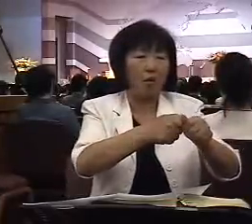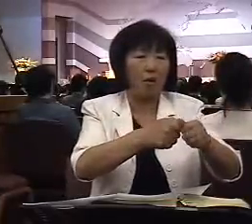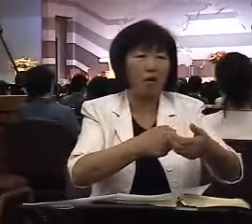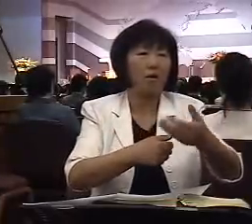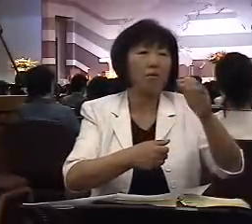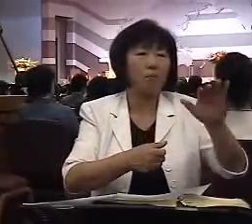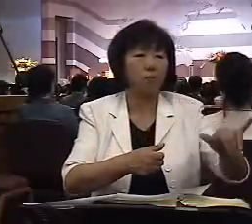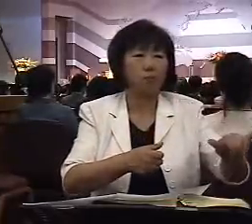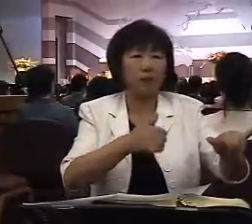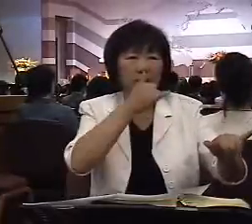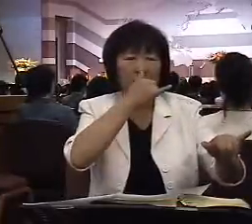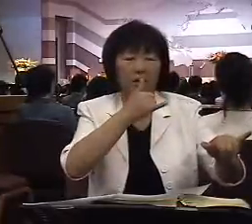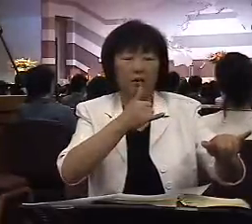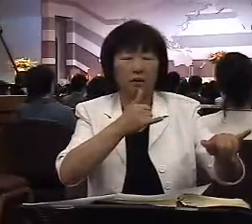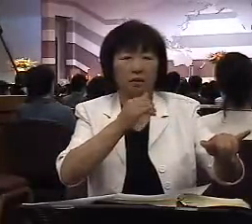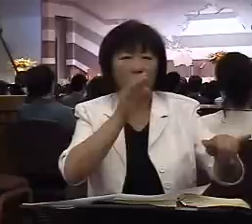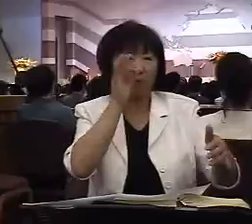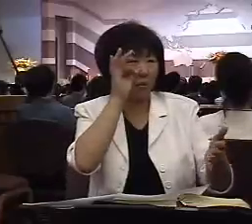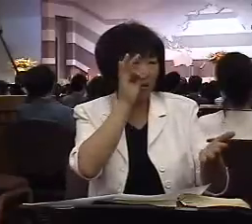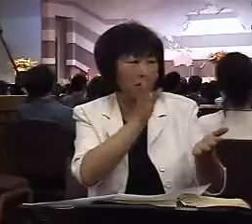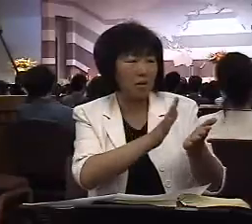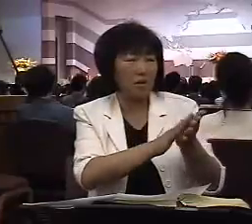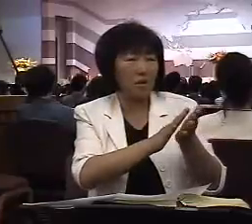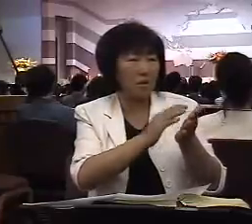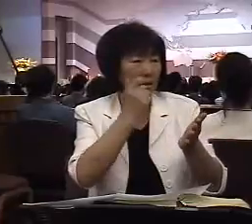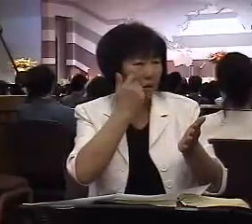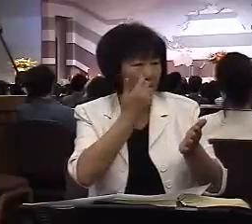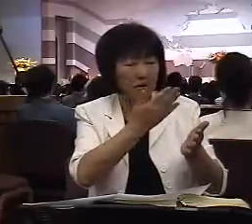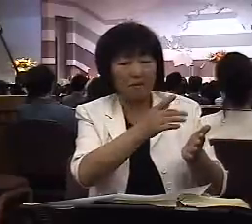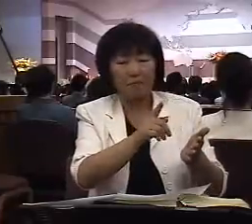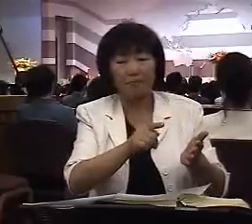순간을 여러분 모르십니까?